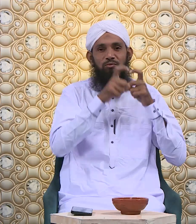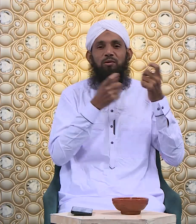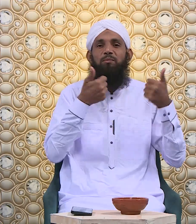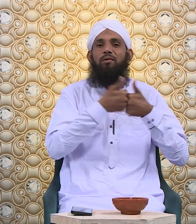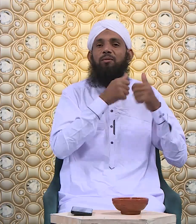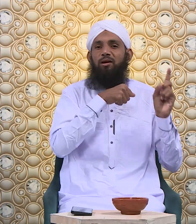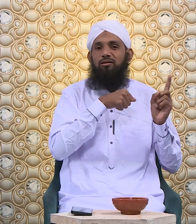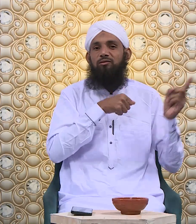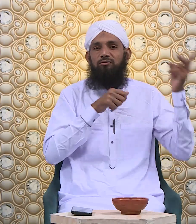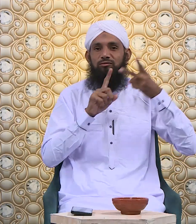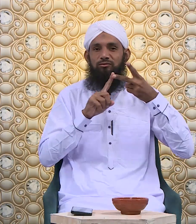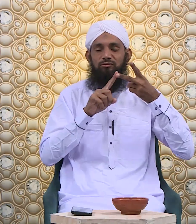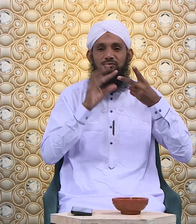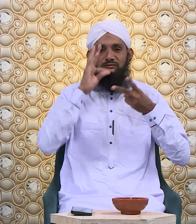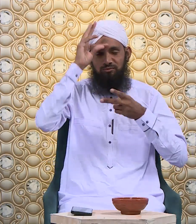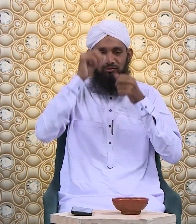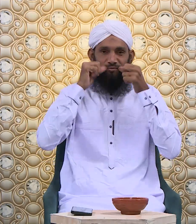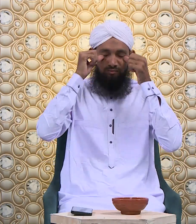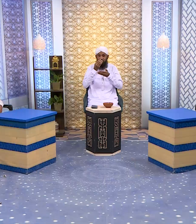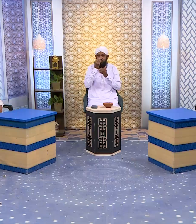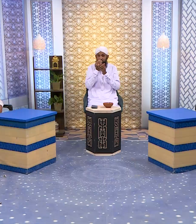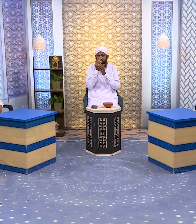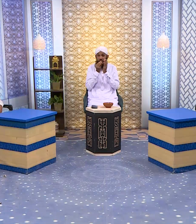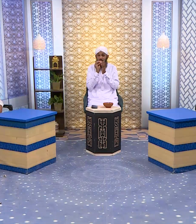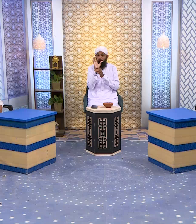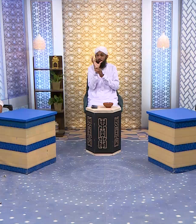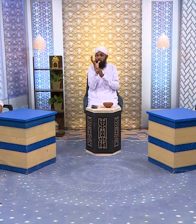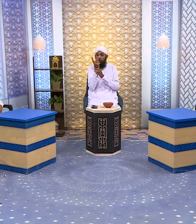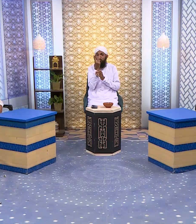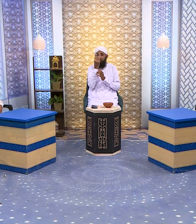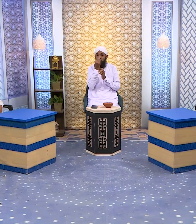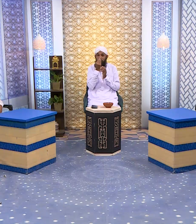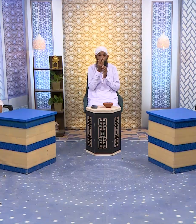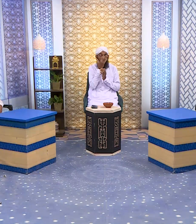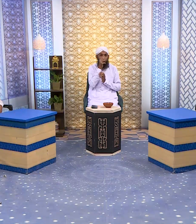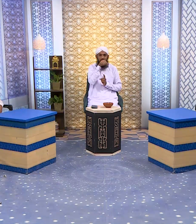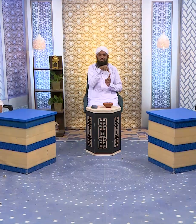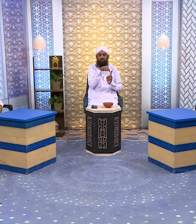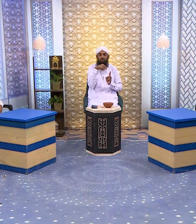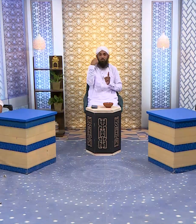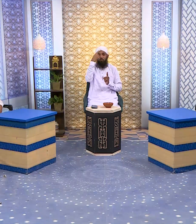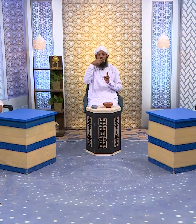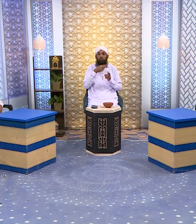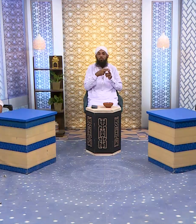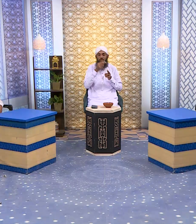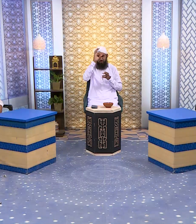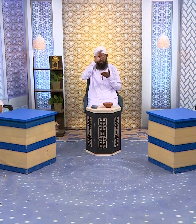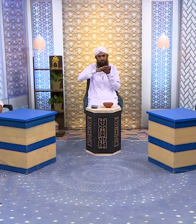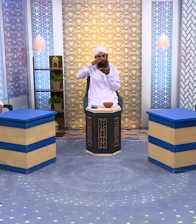فرمایا دنیا میں حسن اور حسین میں میرے دو پھول ہیں عاشق صحابہ و اہل بیت سیدی علیہ حضرت رحمت اللہ علیہ